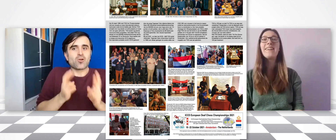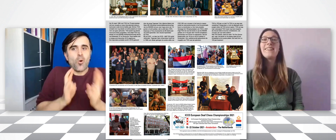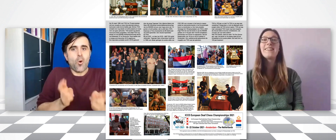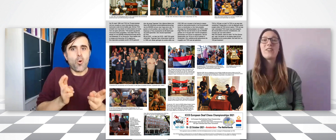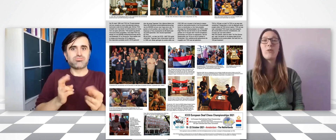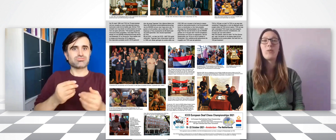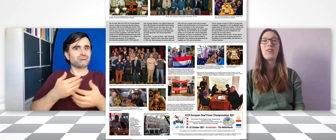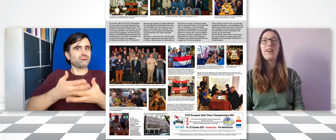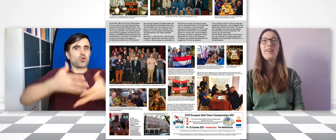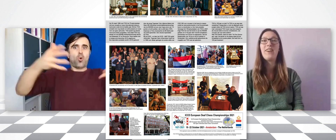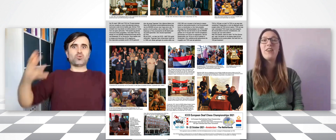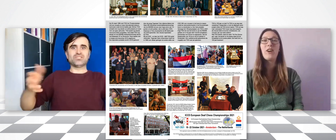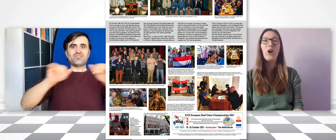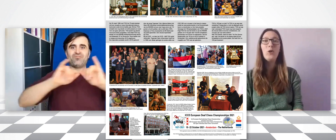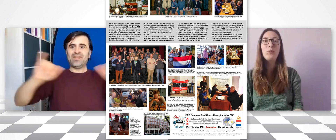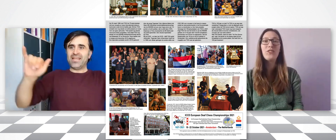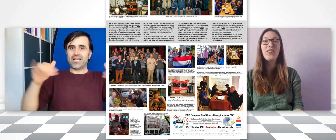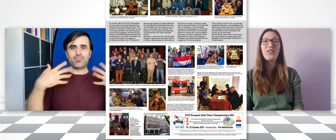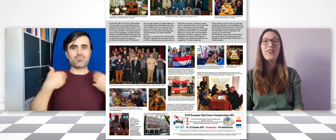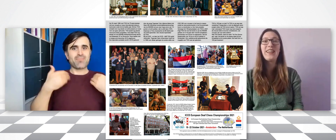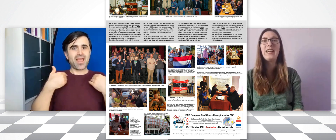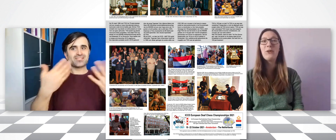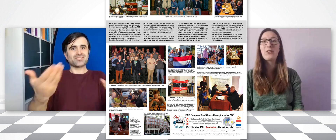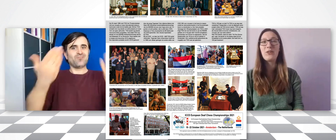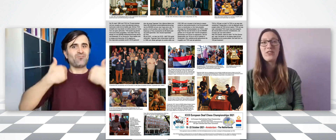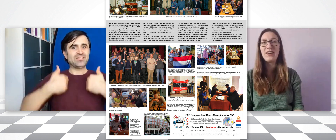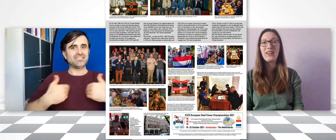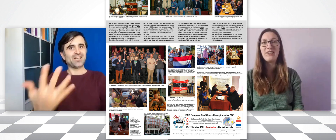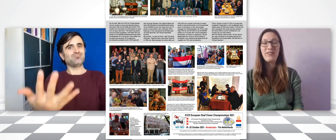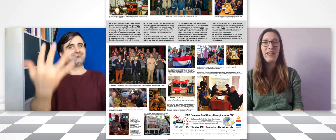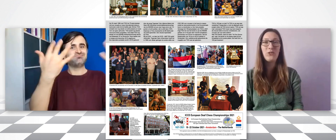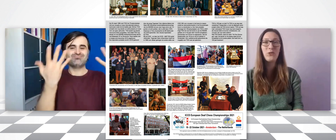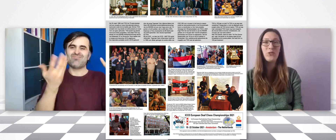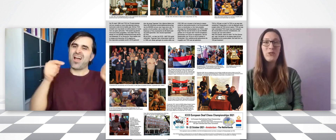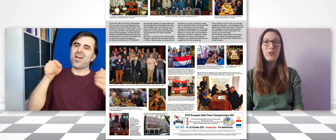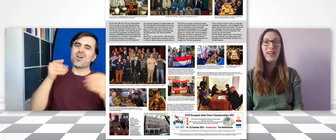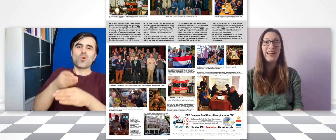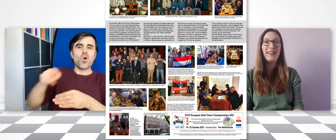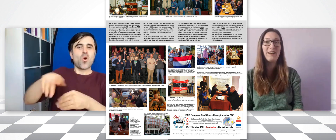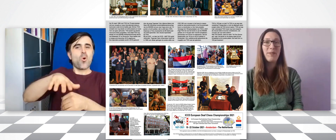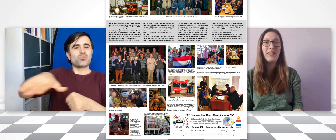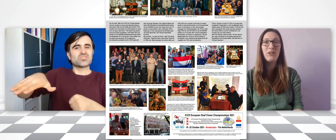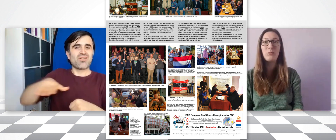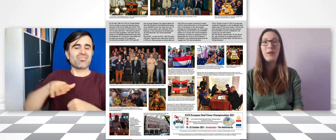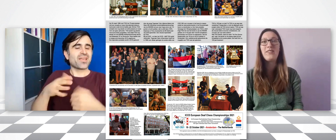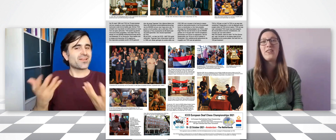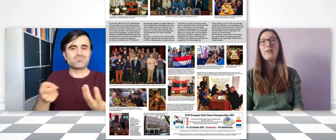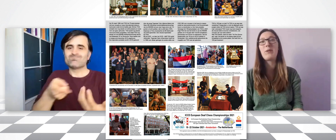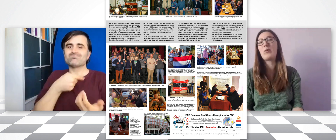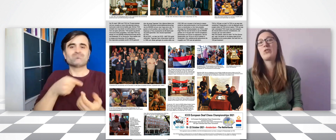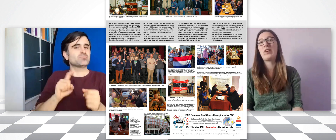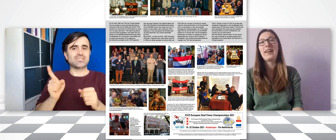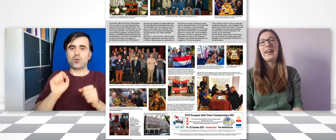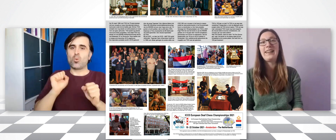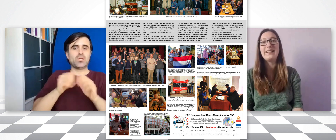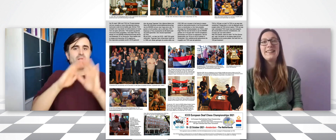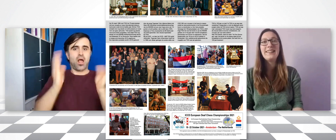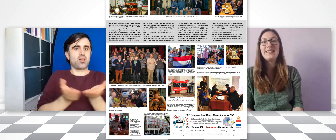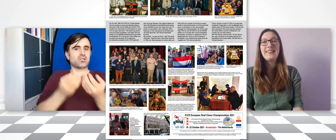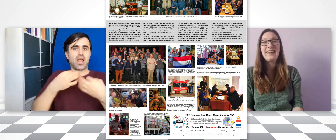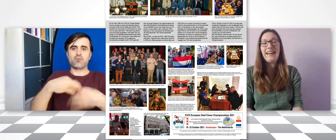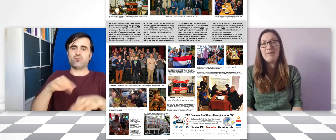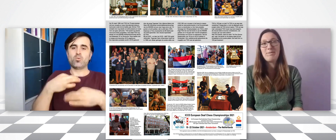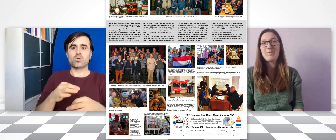Ja, klopt. We hadden gehoopt dat we een heel groot feest konden doen en met heel veel mensen. Maar de omstandigheden